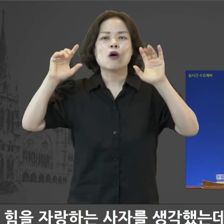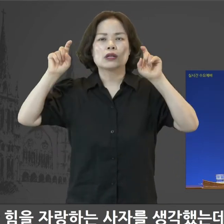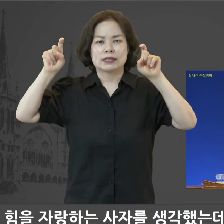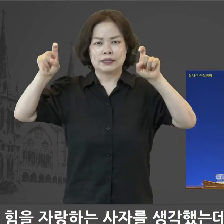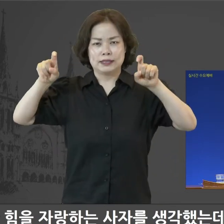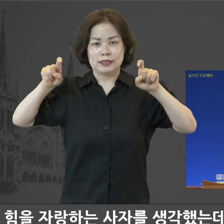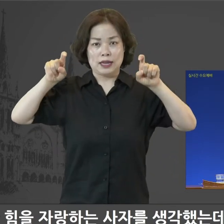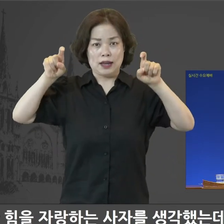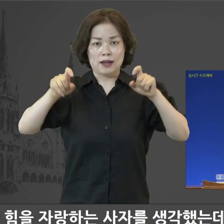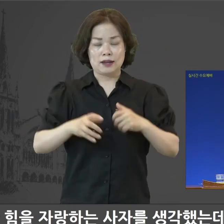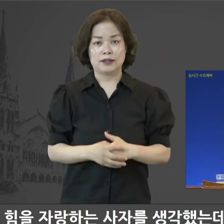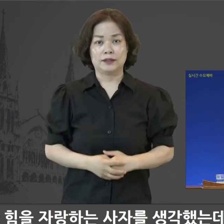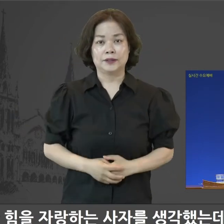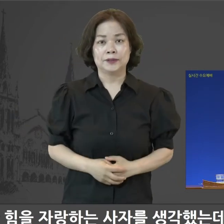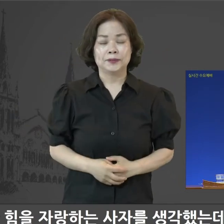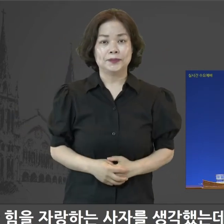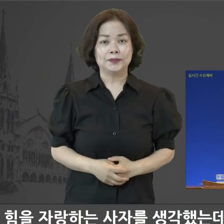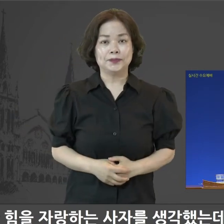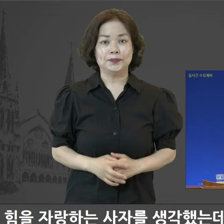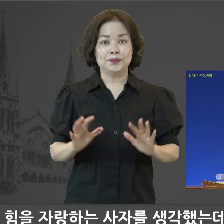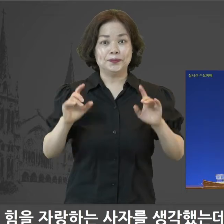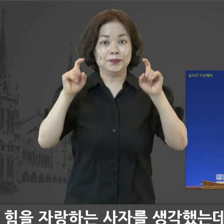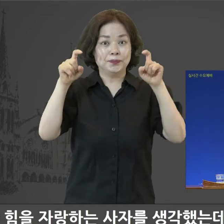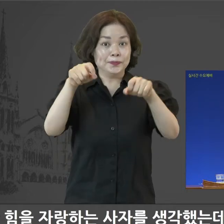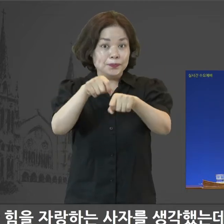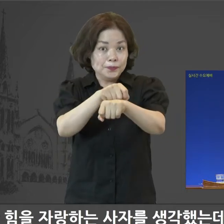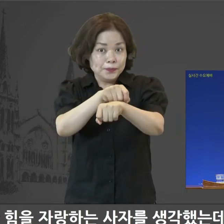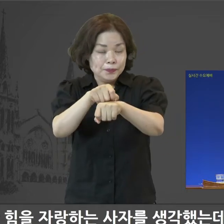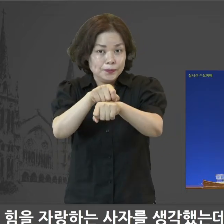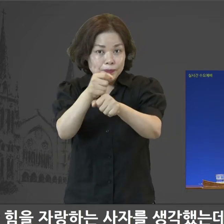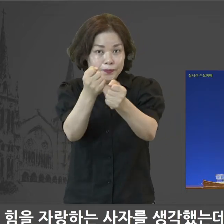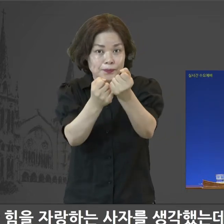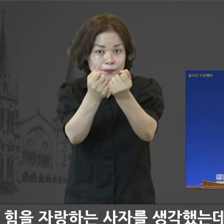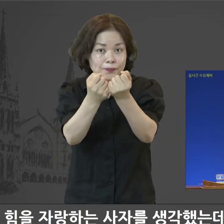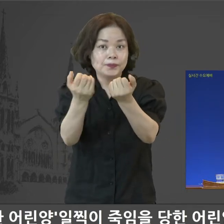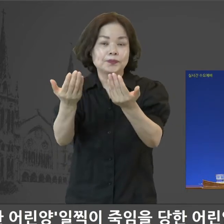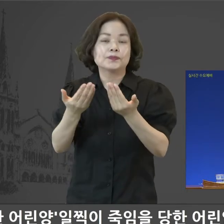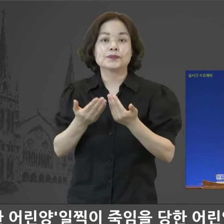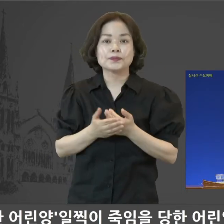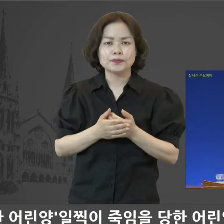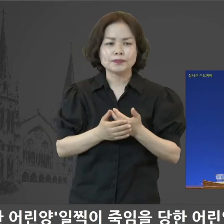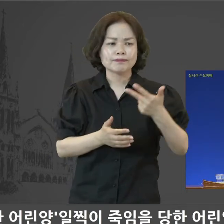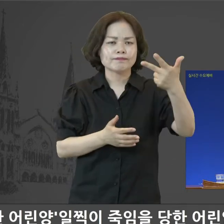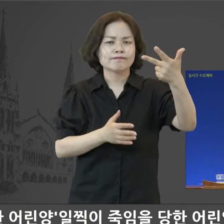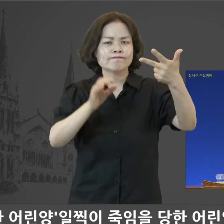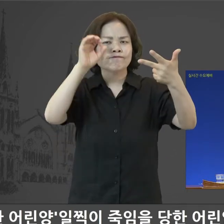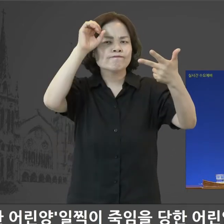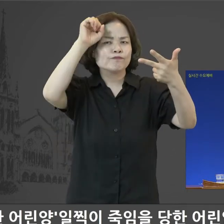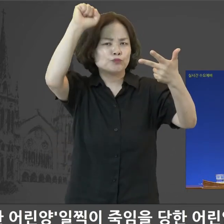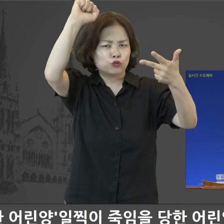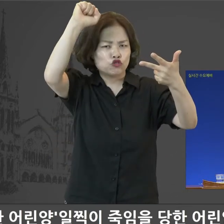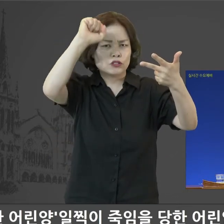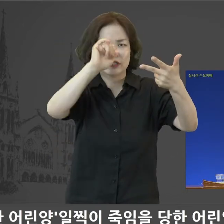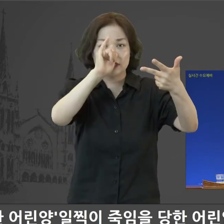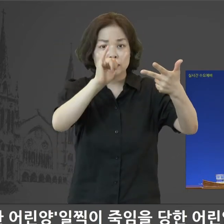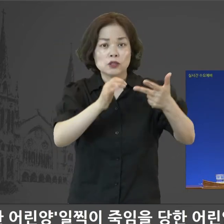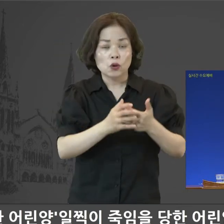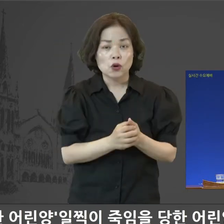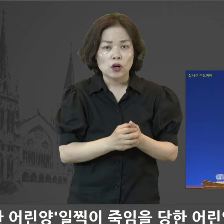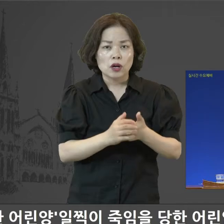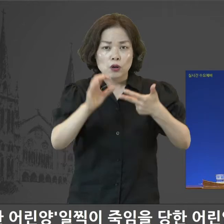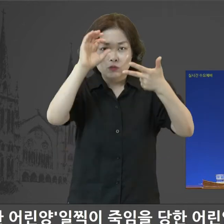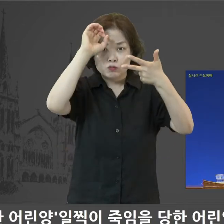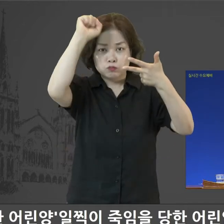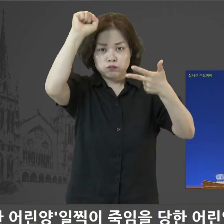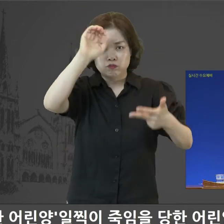것이죠. 그런데 그 어린 양의 특징을 설명을 하고 있습니다. 7뿔이 있다고 하죠. 자,